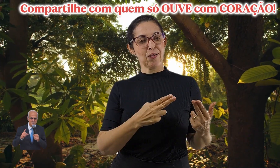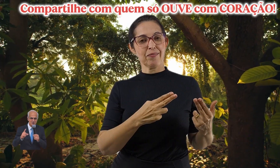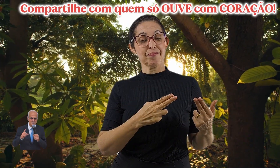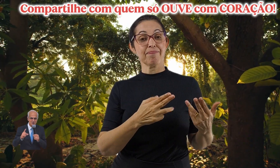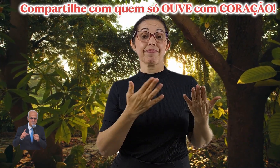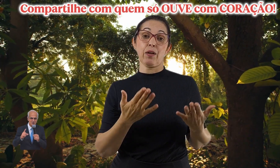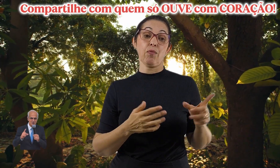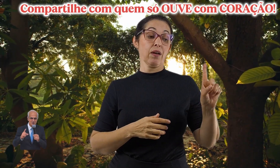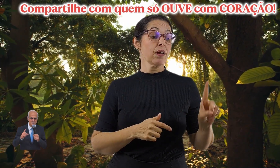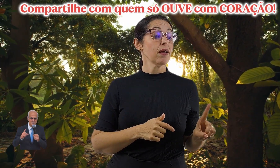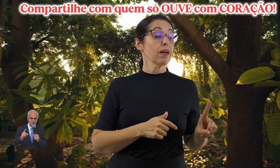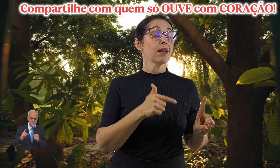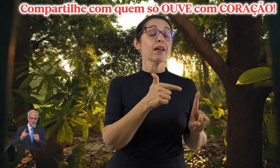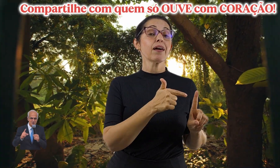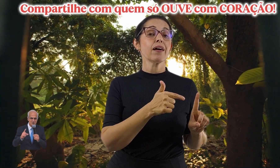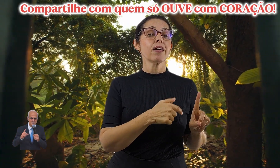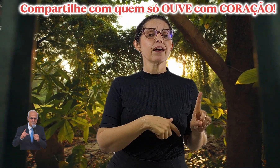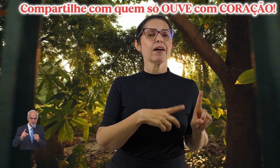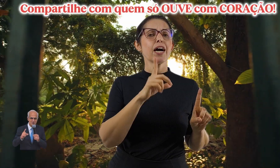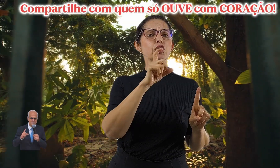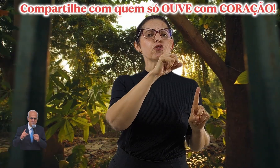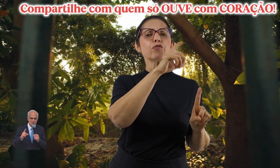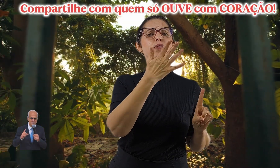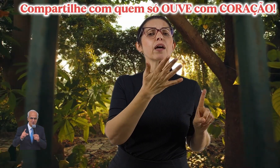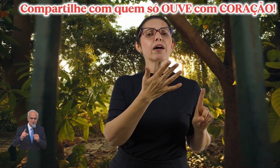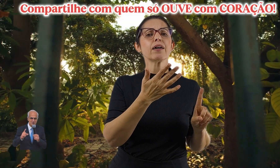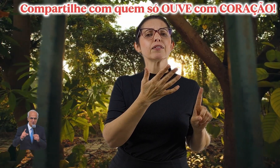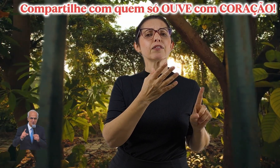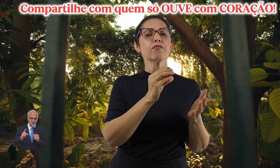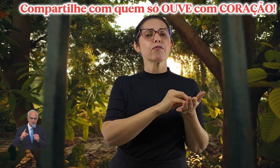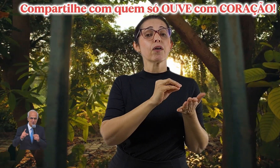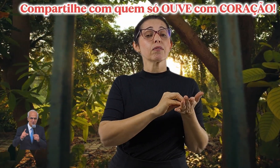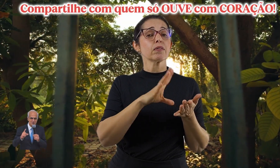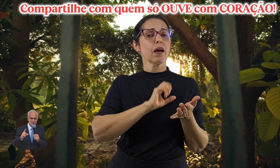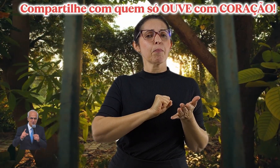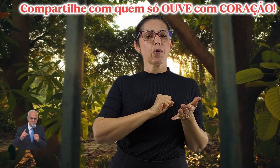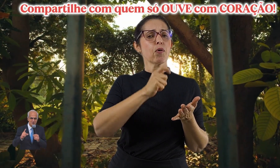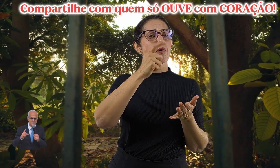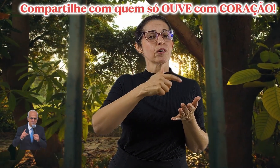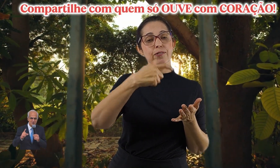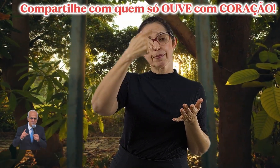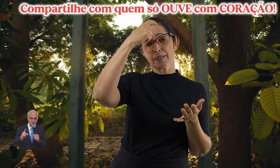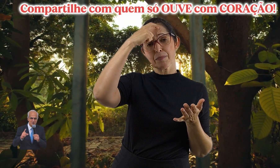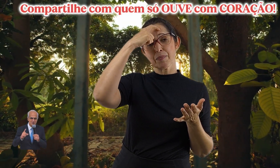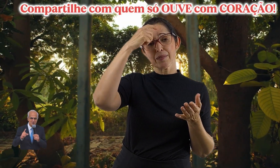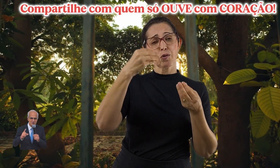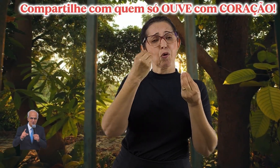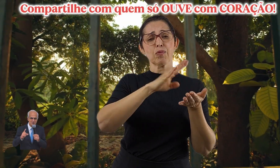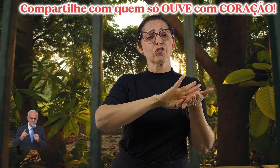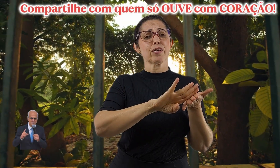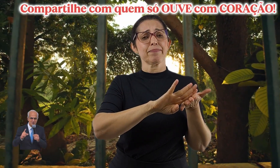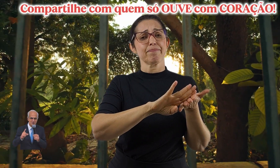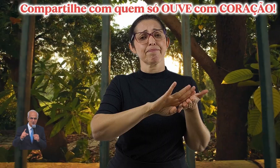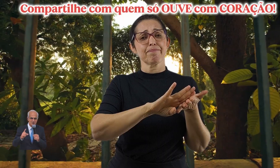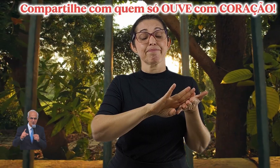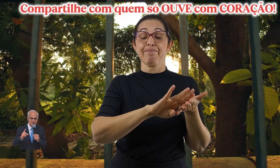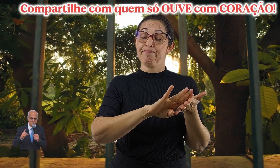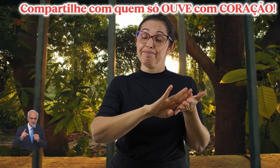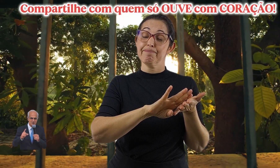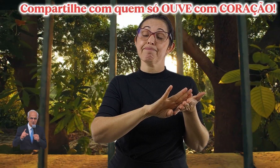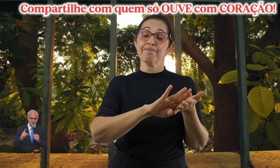estava onde? Nela. Onde é que não tinha amor? Na mente dela. Mas é mente do homem. Vai tirar isso. Vai tirar isso da